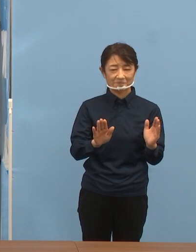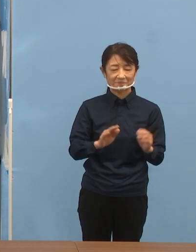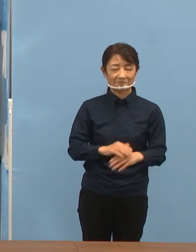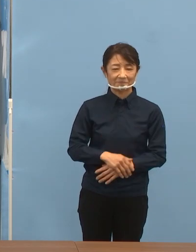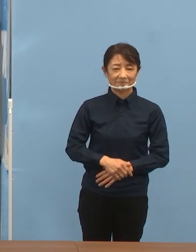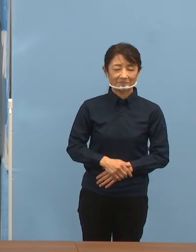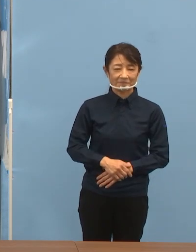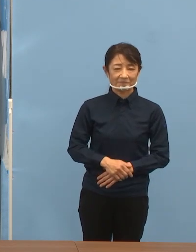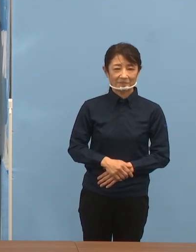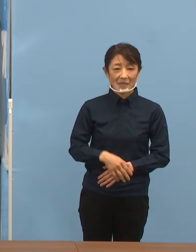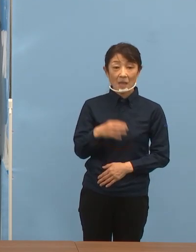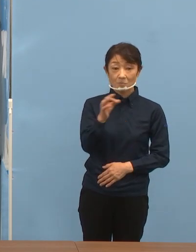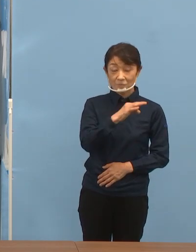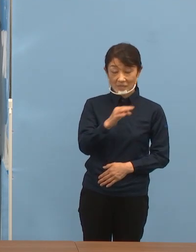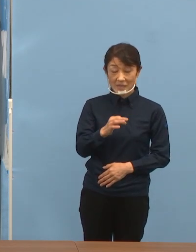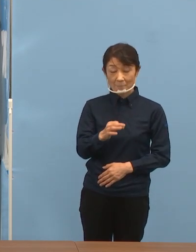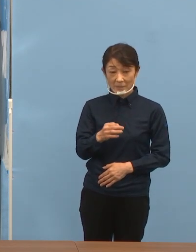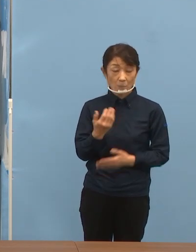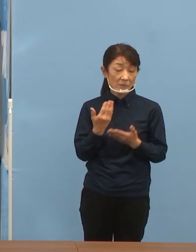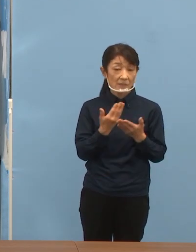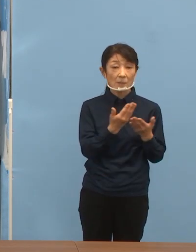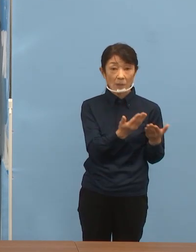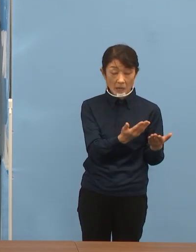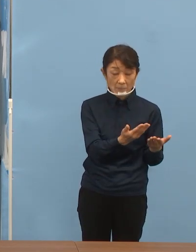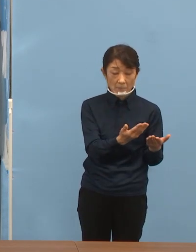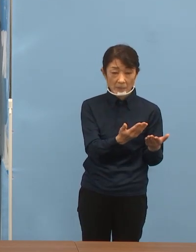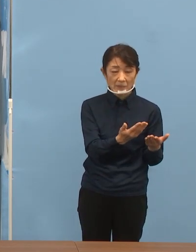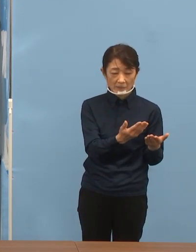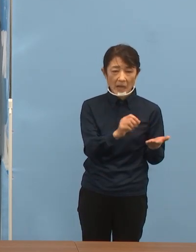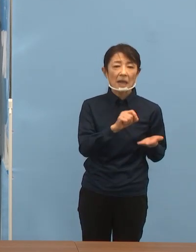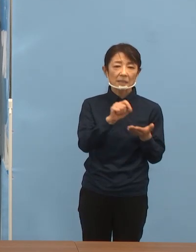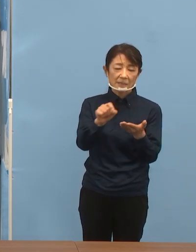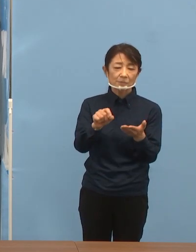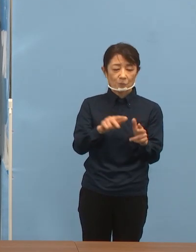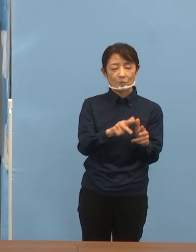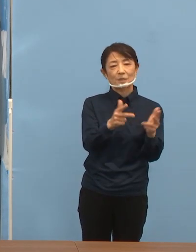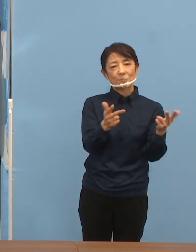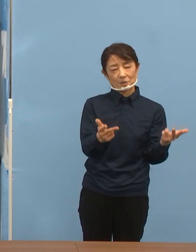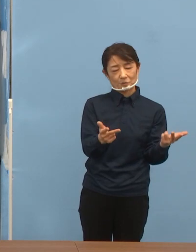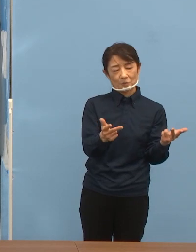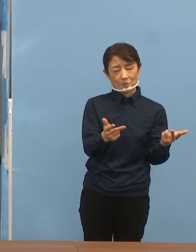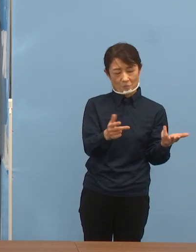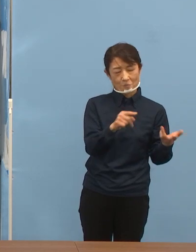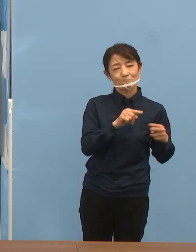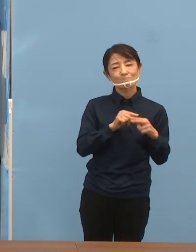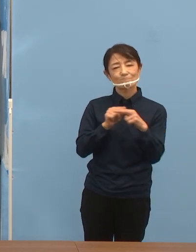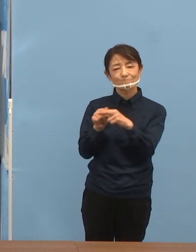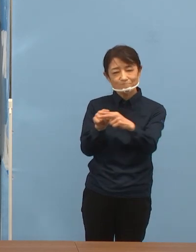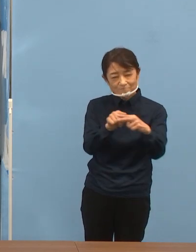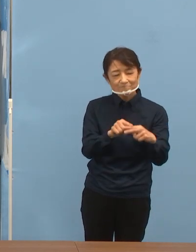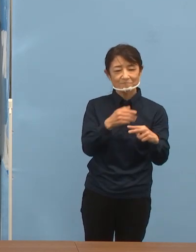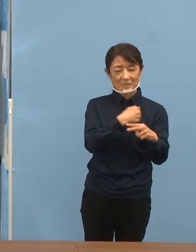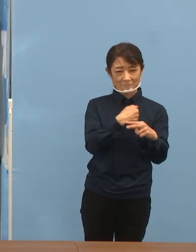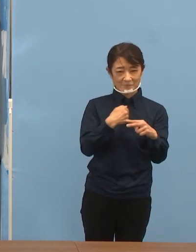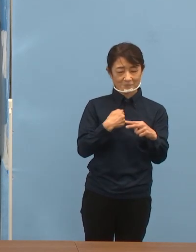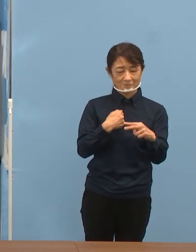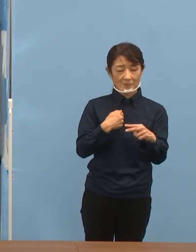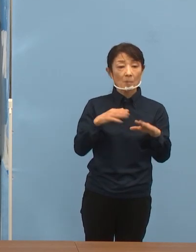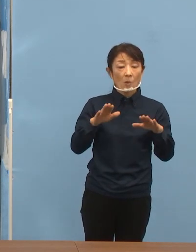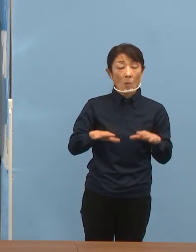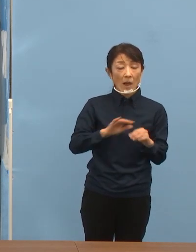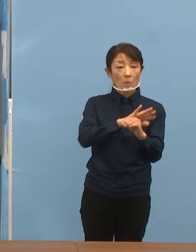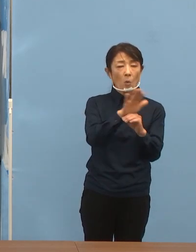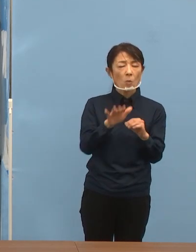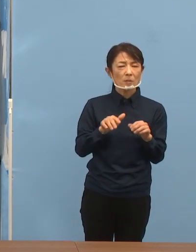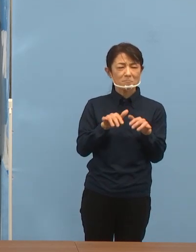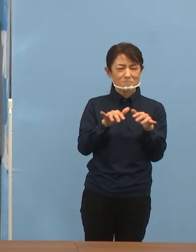また物産館までお問い合わせいただければギフトからカタログをお届けいたします。今回新型コロナウイルス感染症の拡